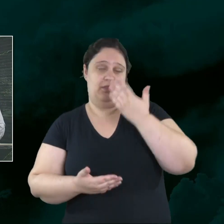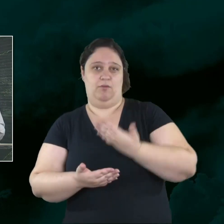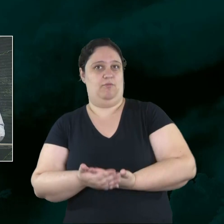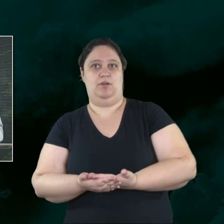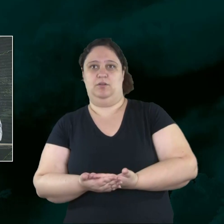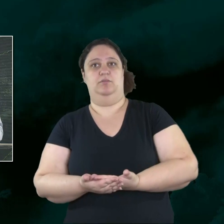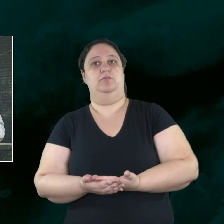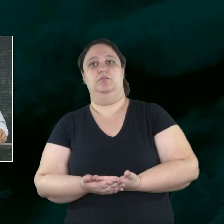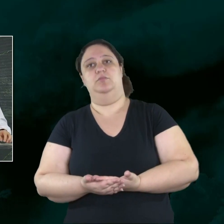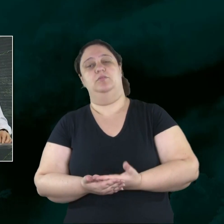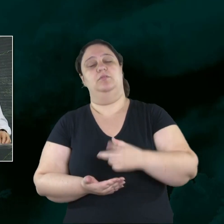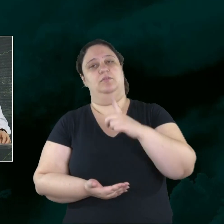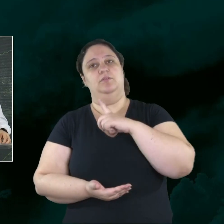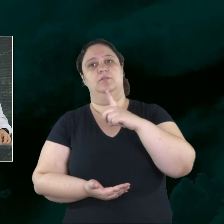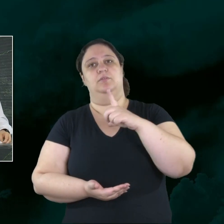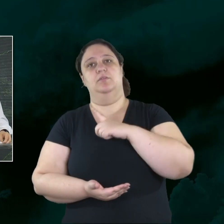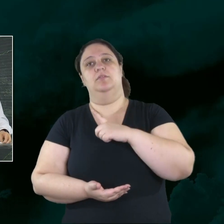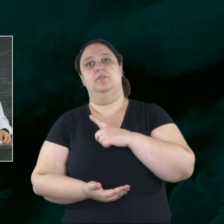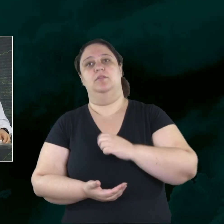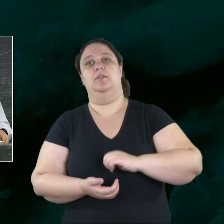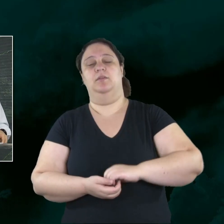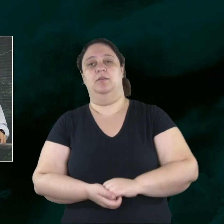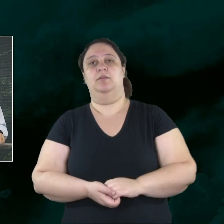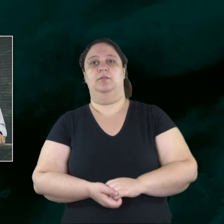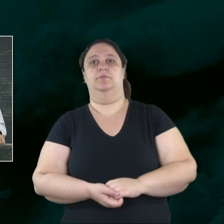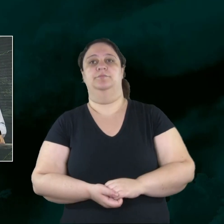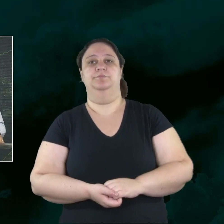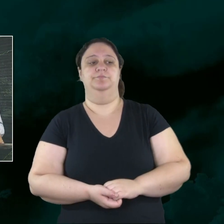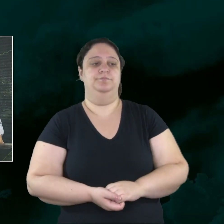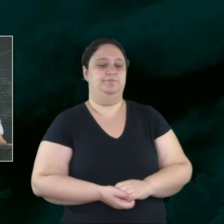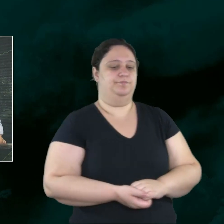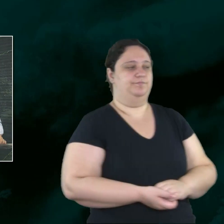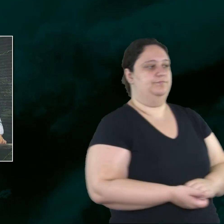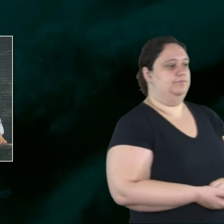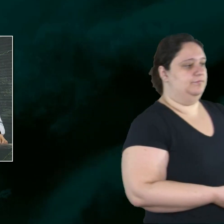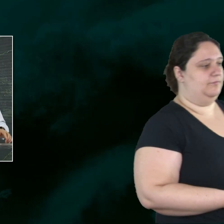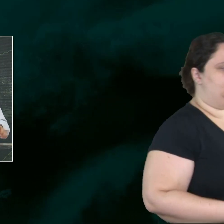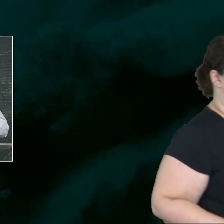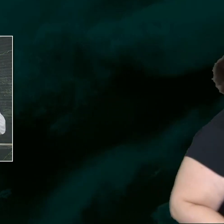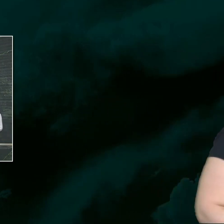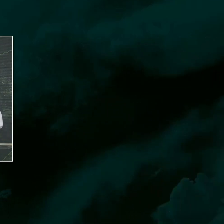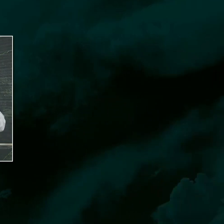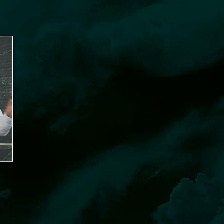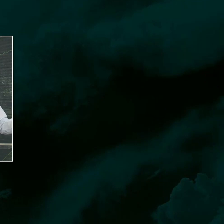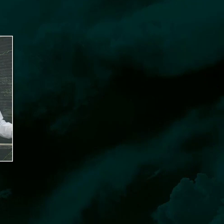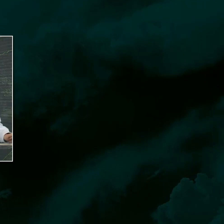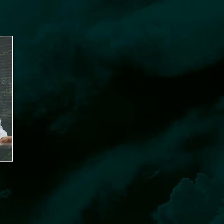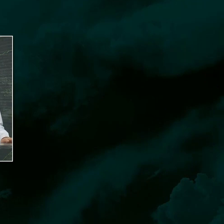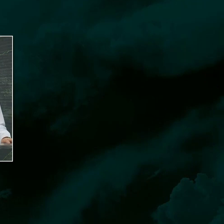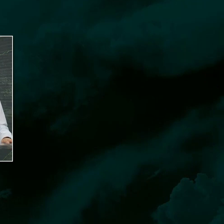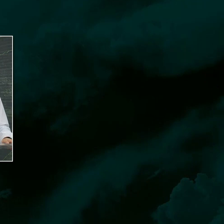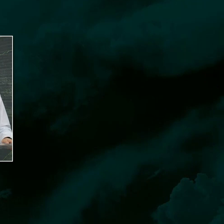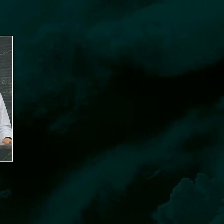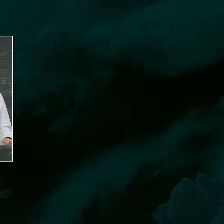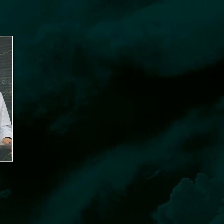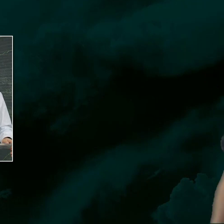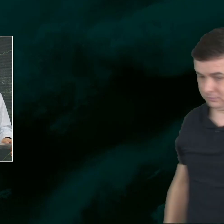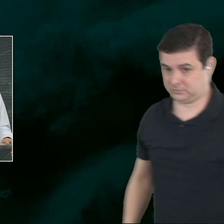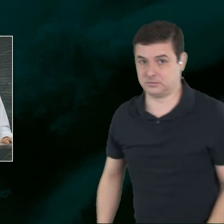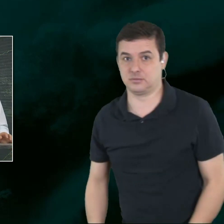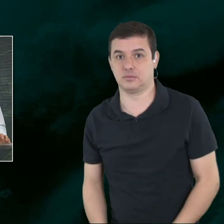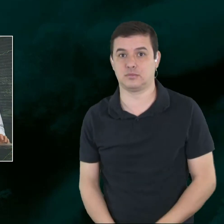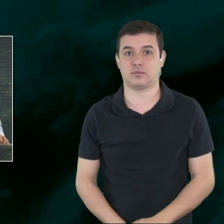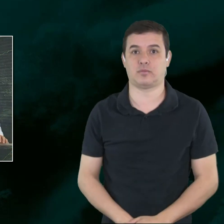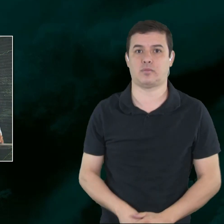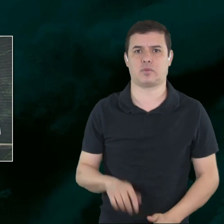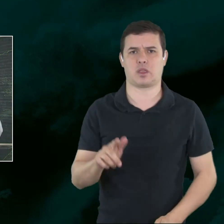princípios morais que devem reger a conduta de todas as pessoas universalmente. Quer dizer, não existe mais essa norma, né,